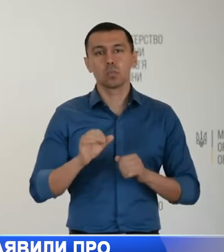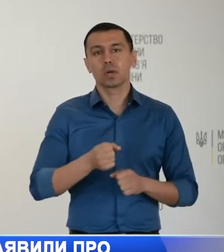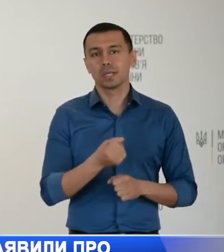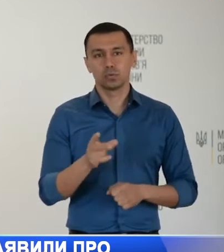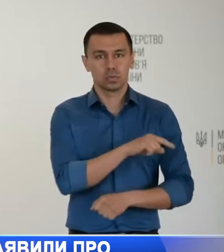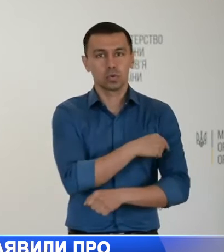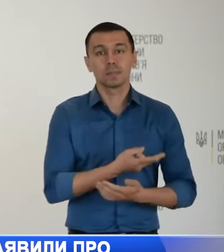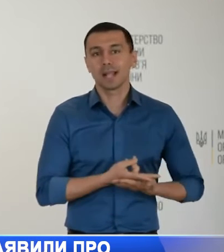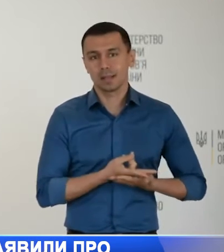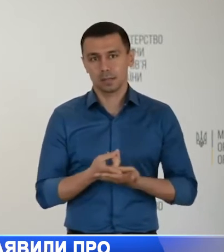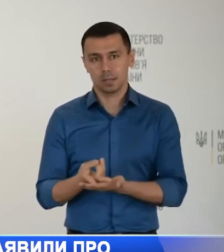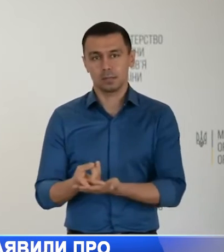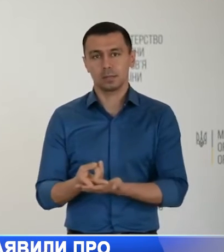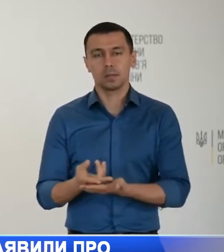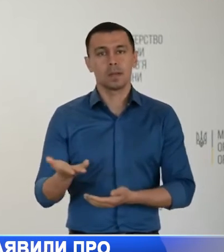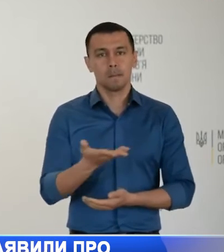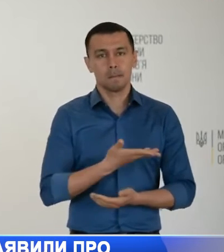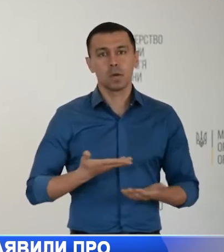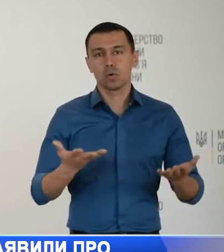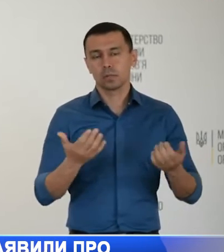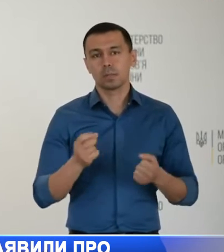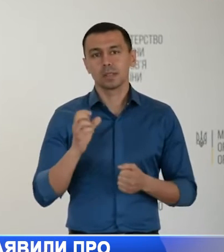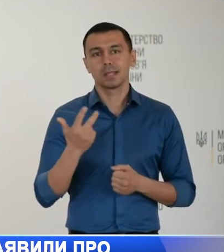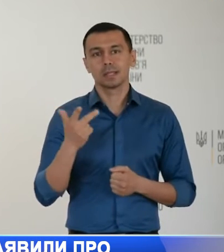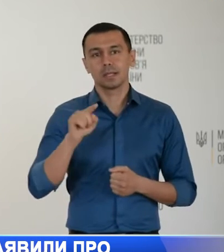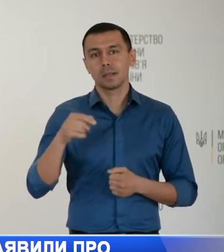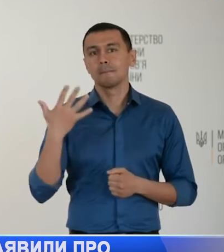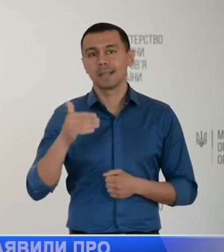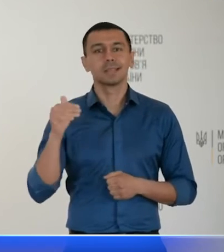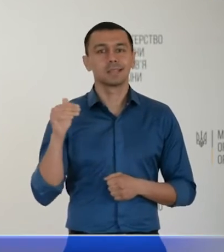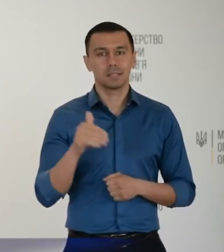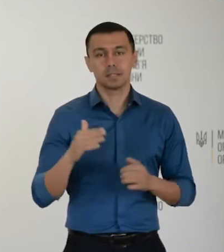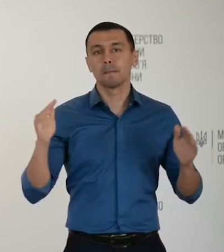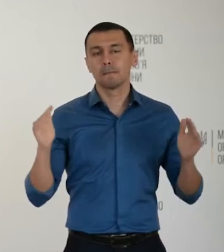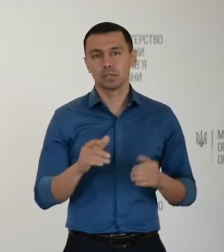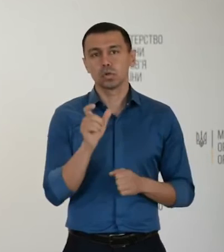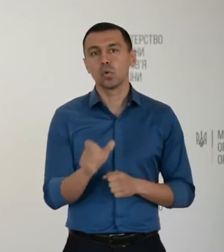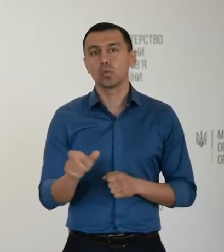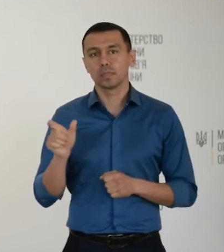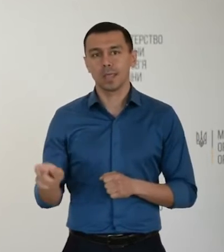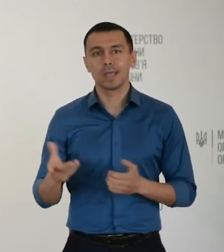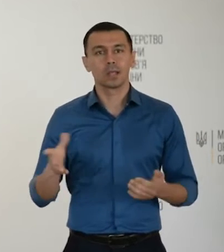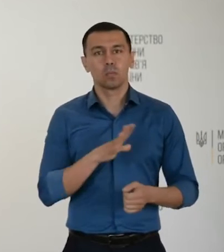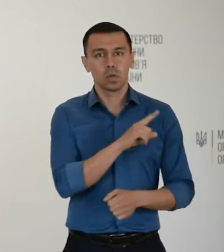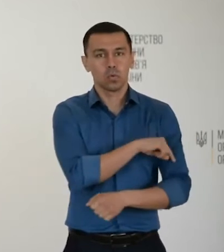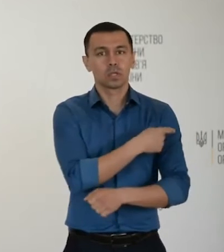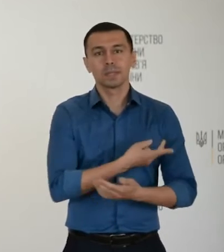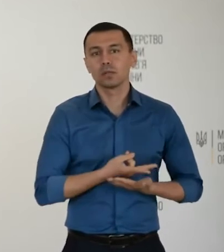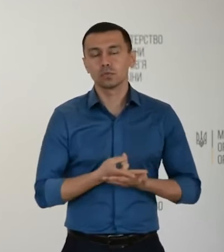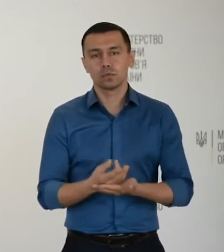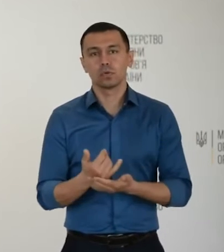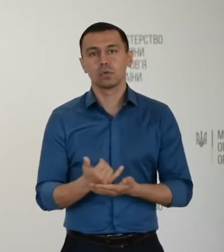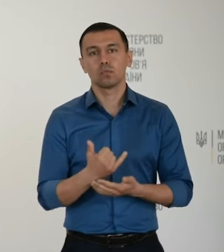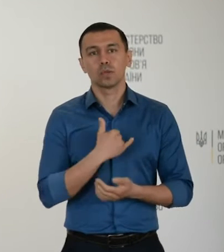кількості госпіталізацій. Ми отримали на 3,5 тисячі менше людей, які були госпіталізовані в